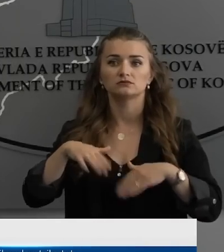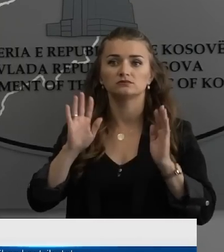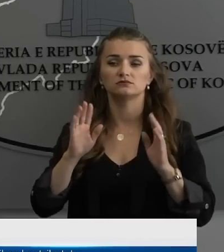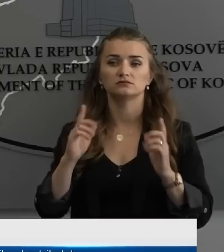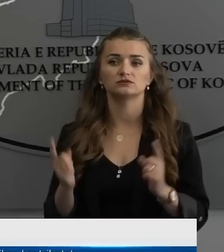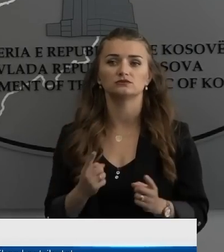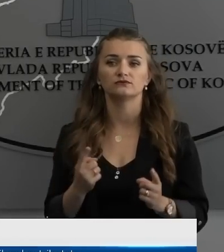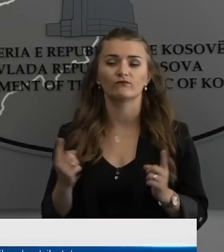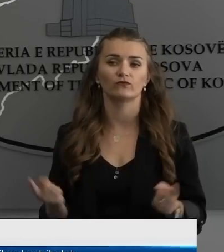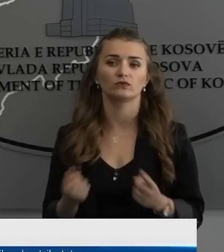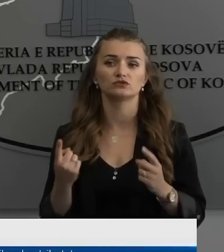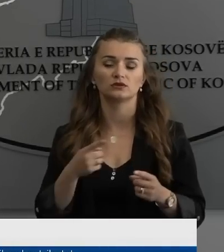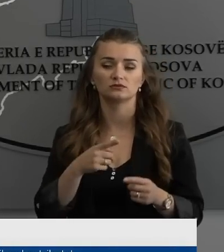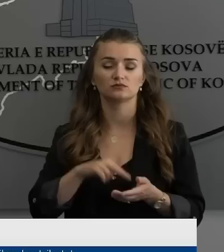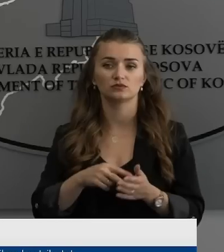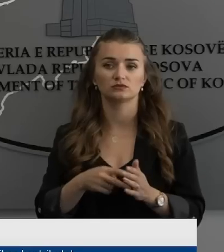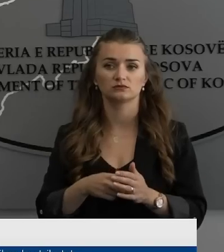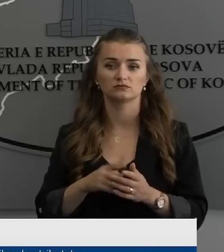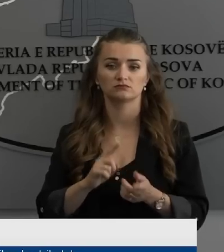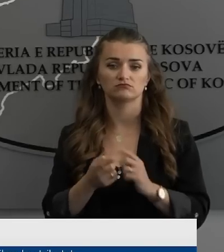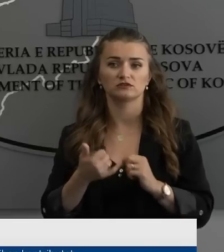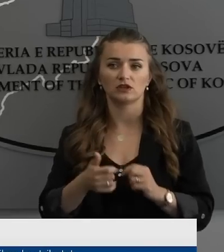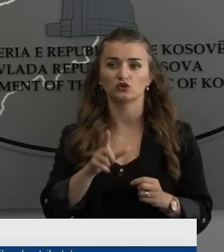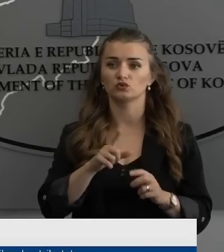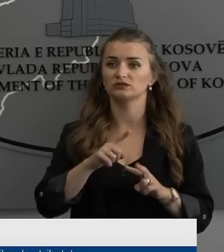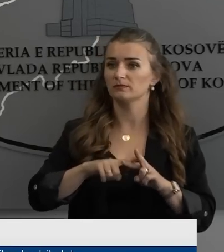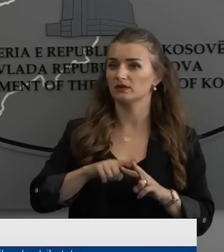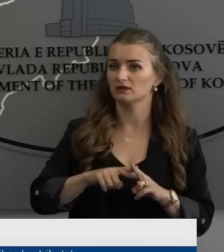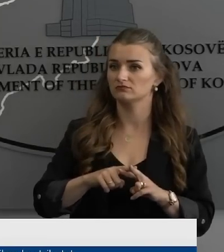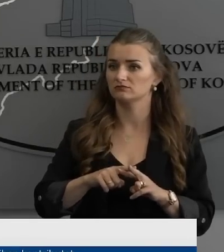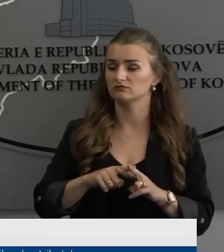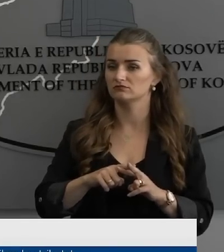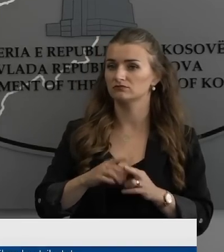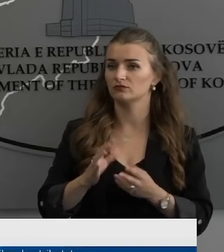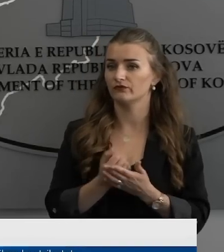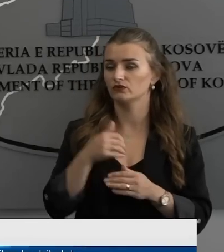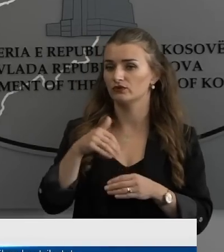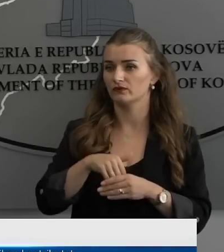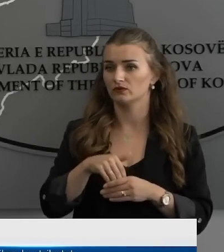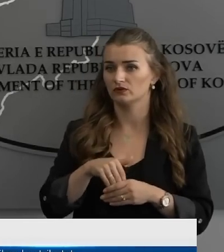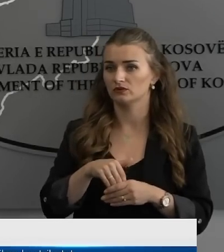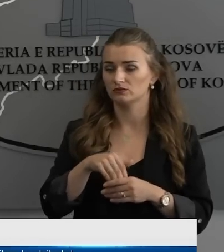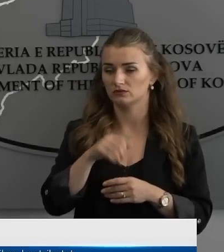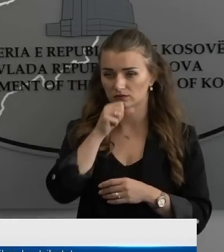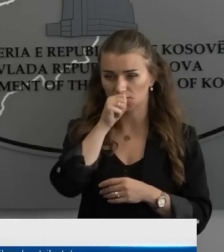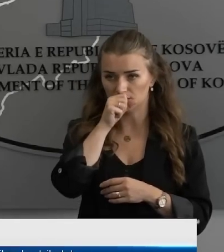Dhe kemi Lulzim Hetemi në kryetar. Nuk mundet tash Lulzim Hetemi të paguaj kosto